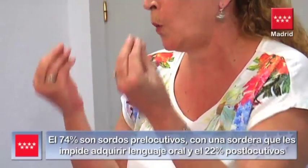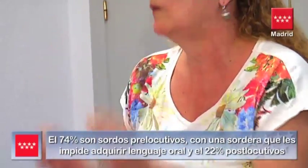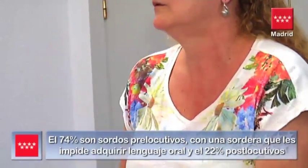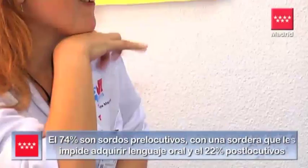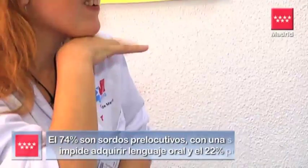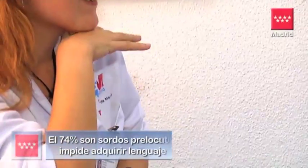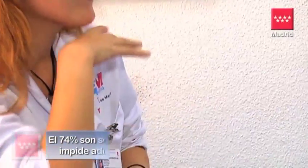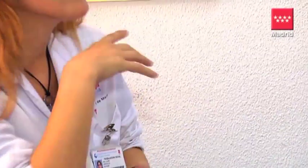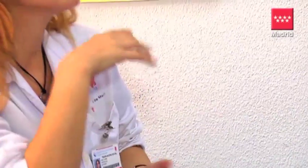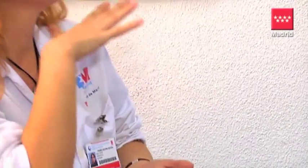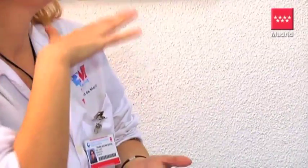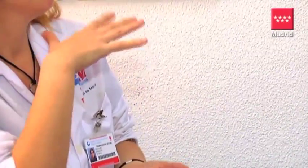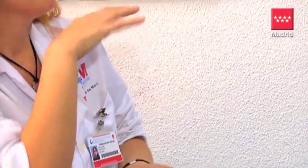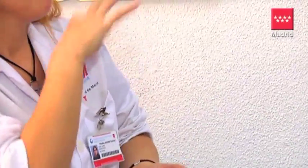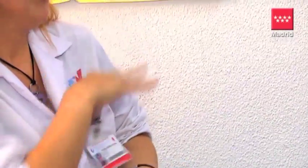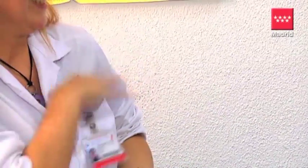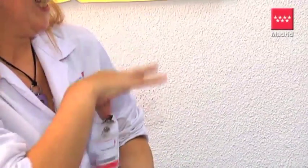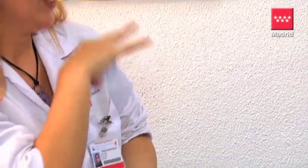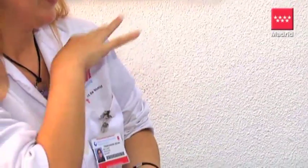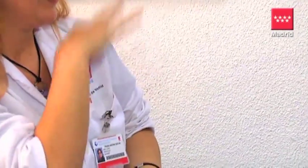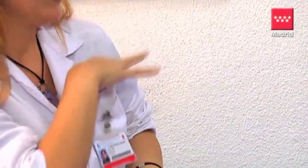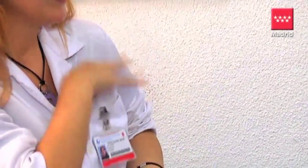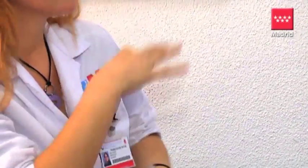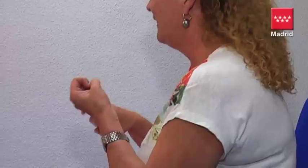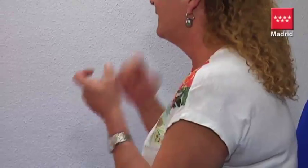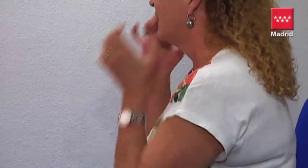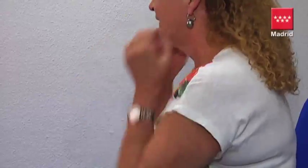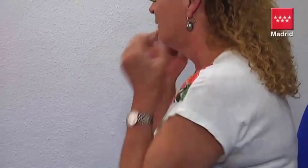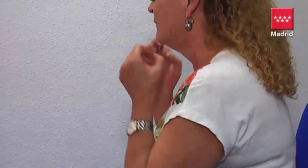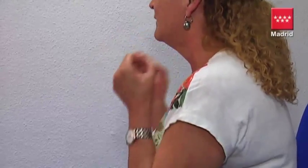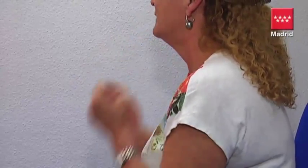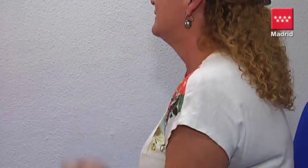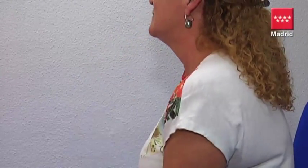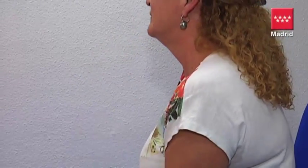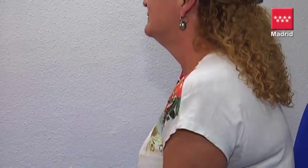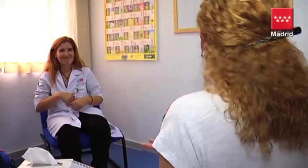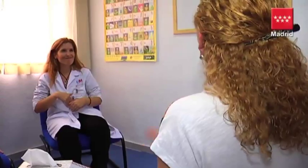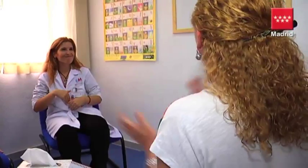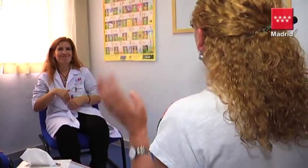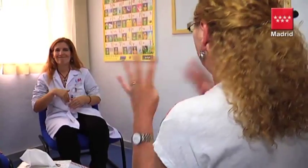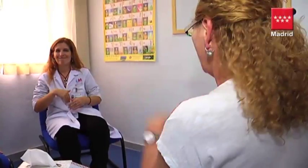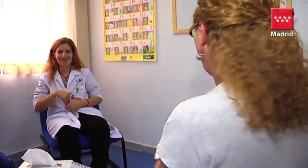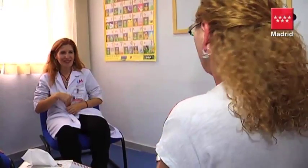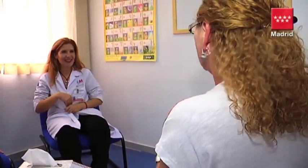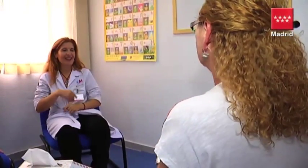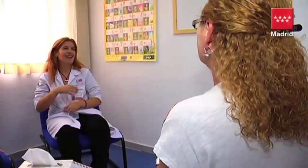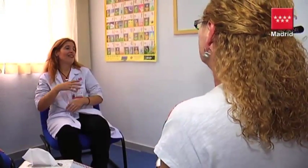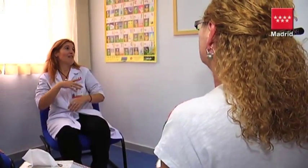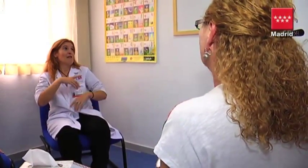ejemplo, o con apoyo de imágenes o con la escritura. Entonces intentamos de alguna manera romper todas esas